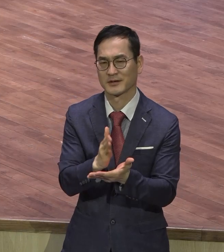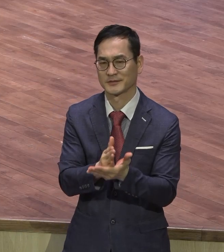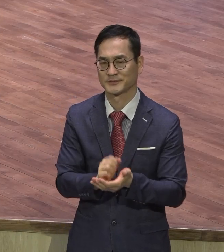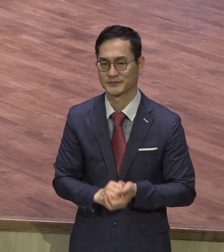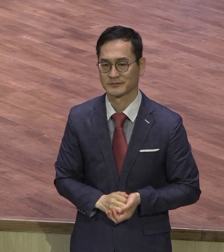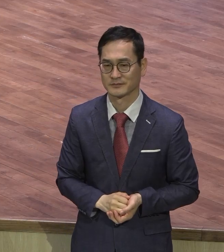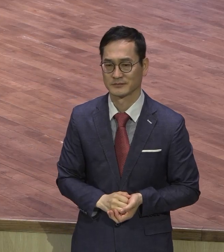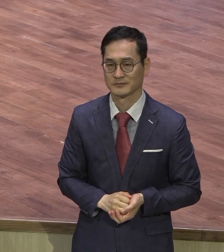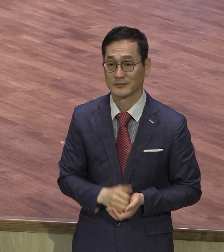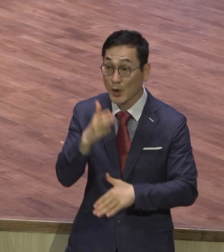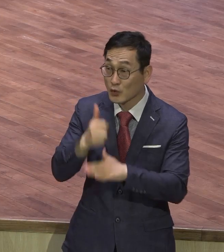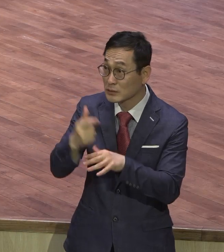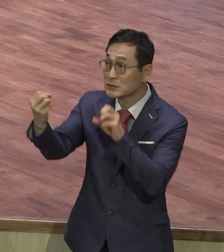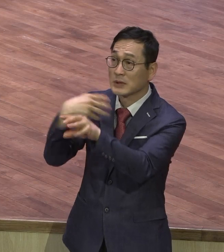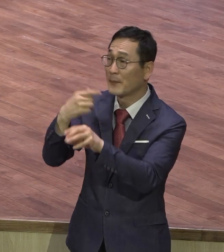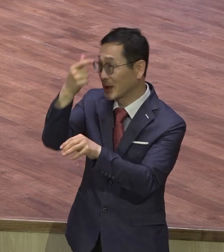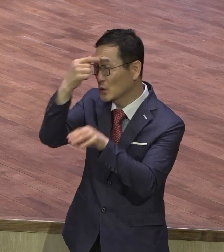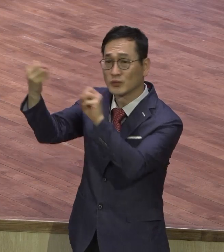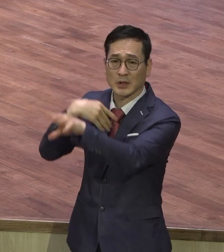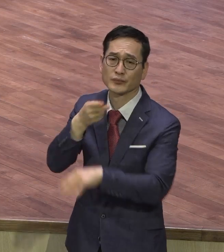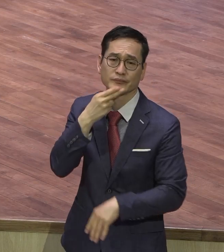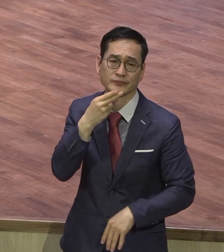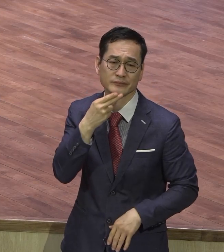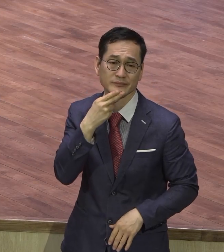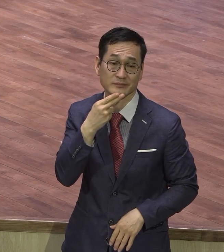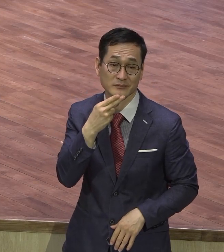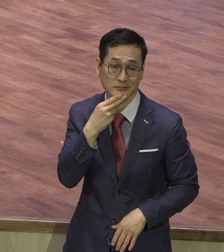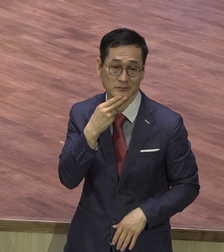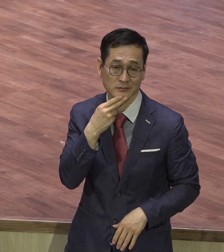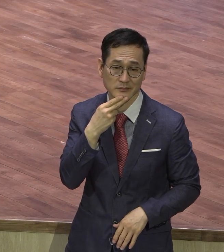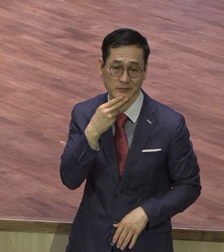감격이 응답이 증거가 없는 거예요. 언제까지 그래 할 거예요?